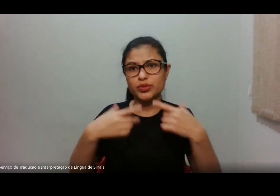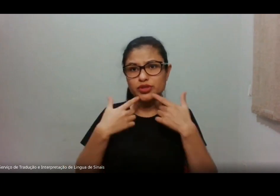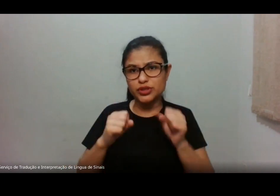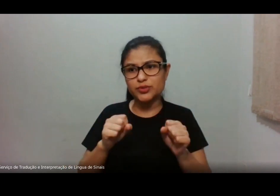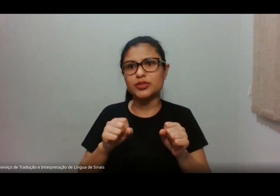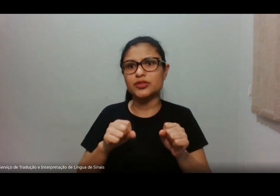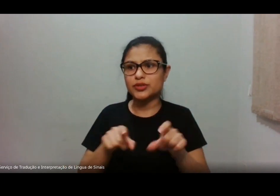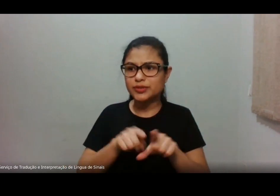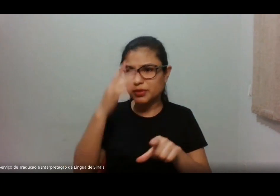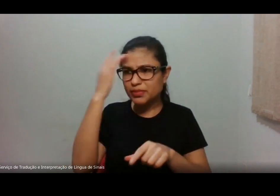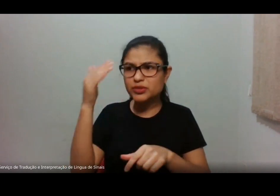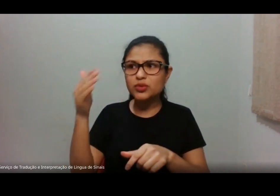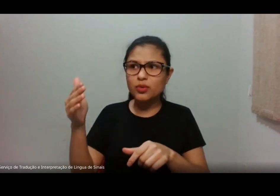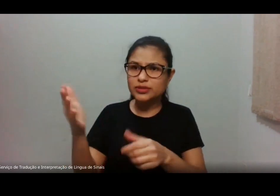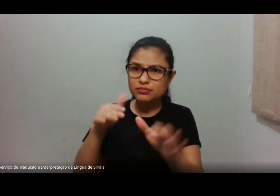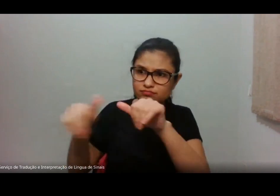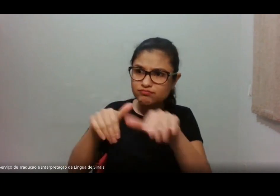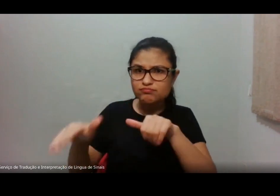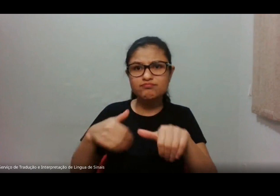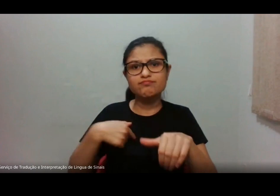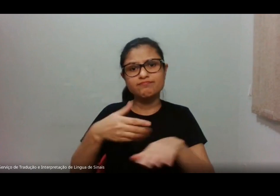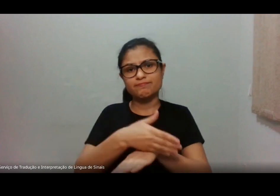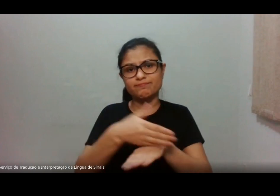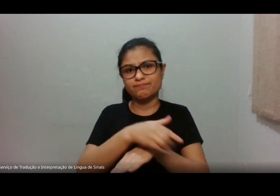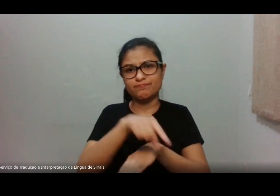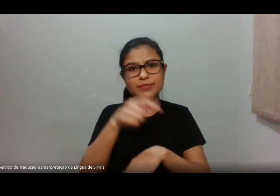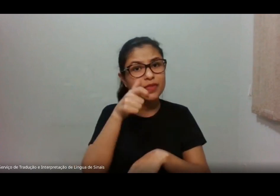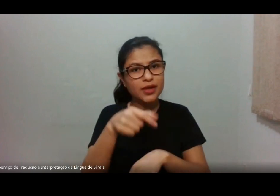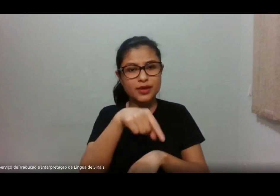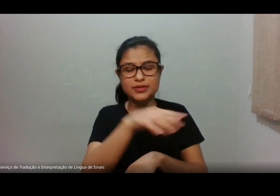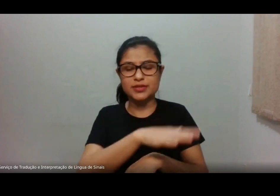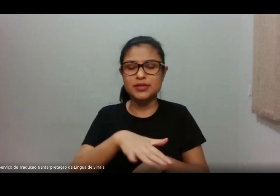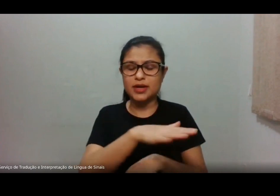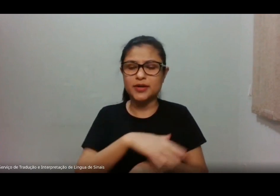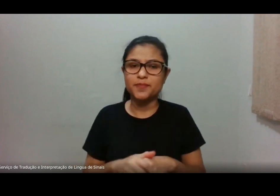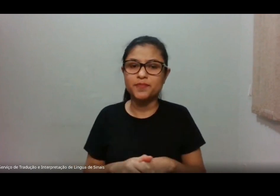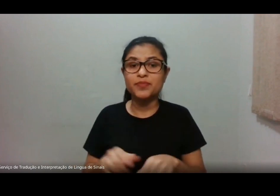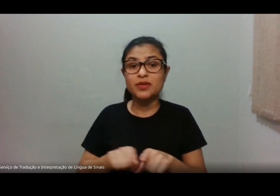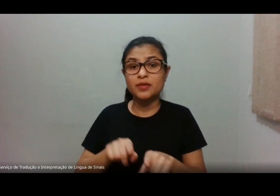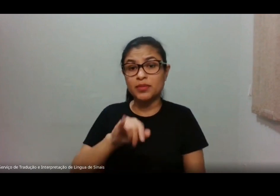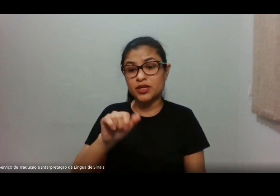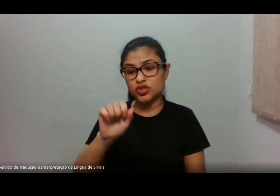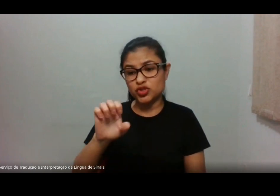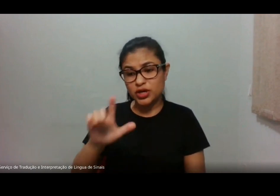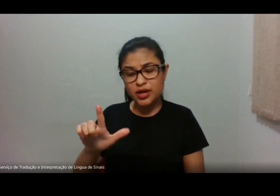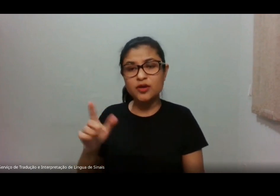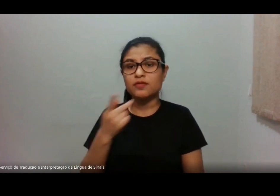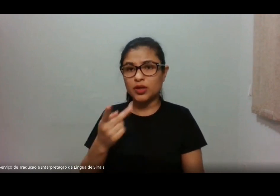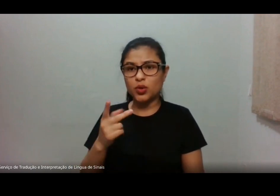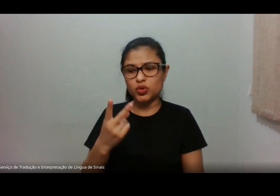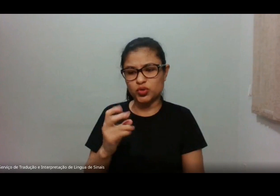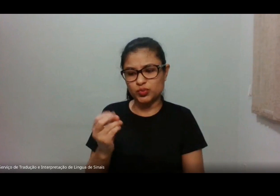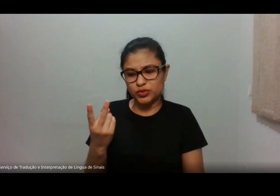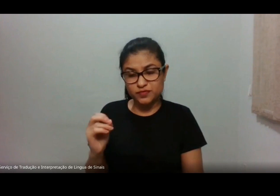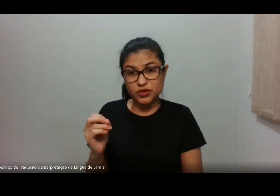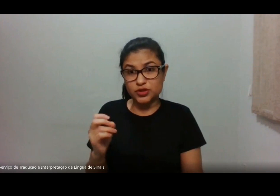com ele, né? A Jael também diz, num texto de 2020, algo importantíssimo para a gente pensar o